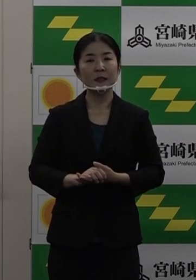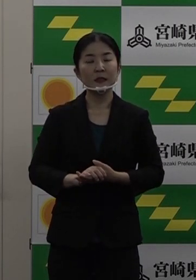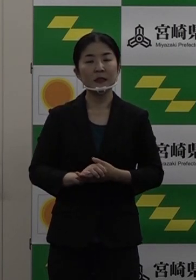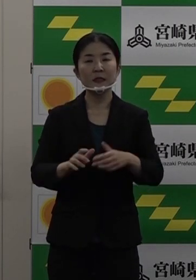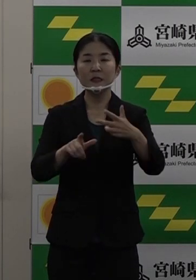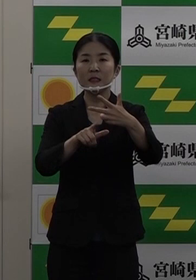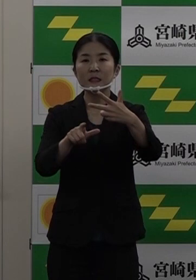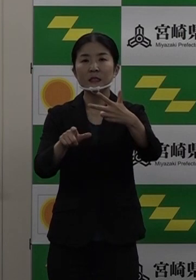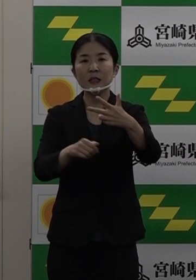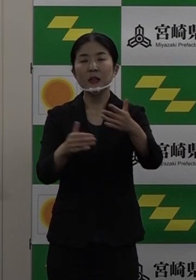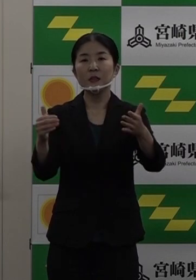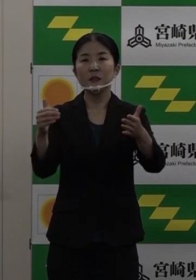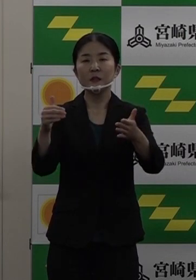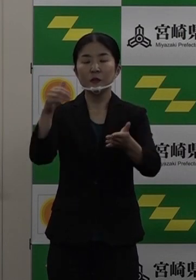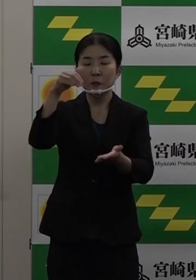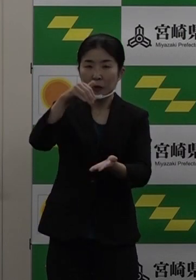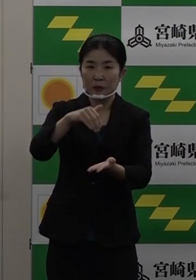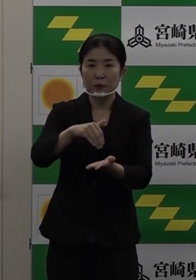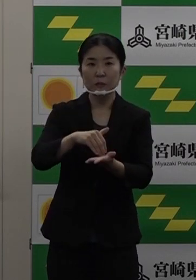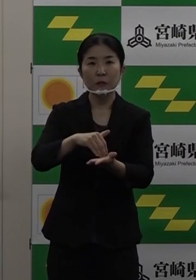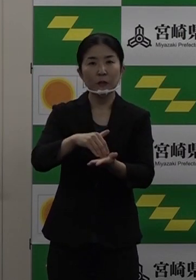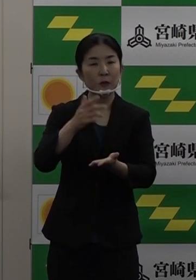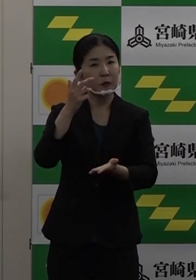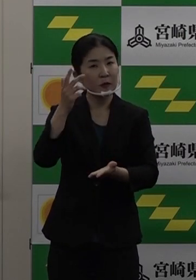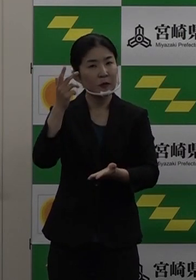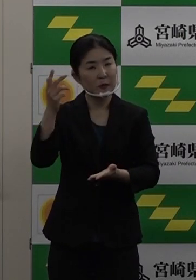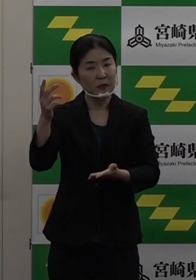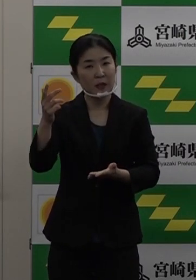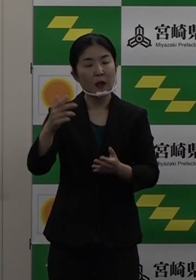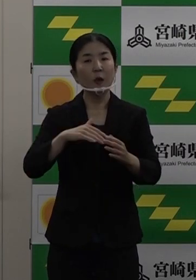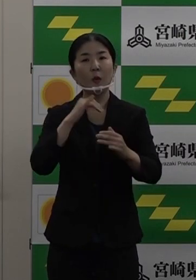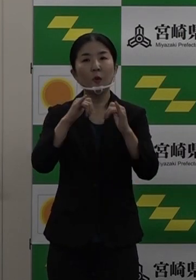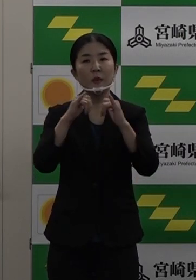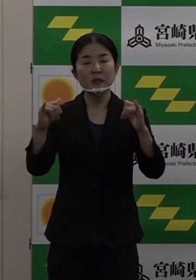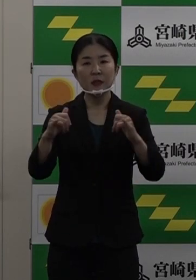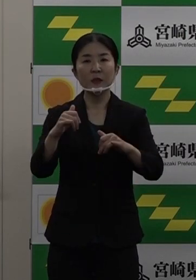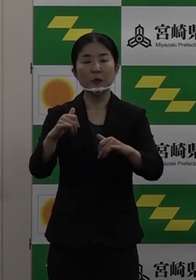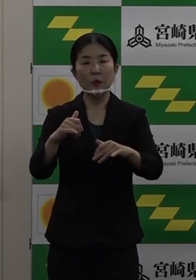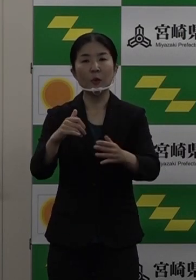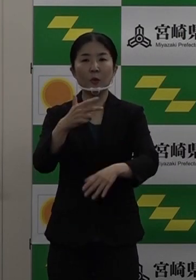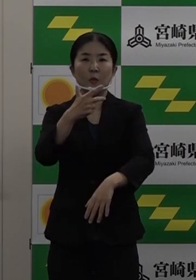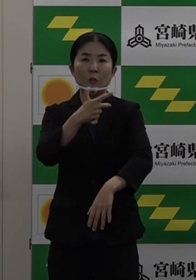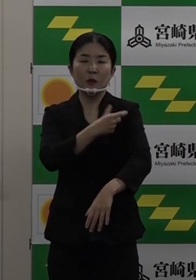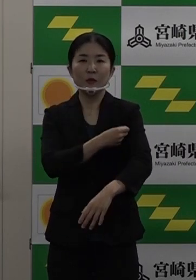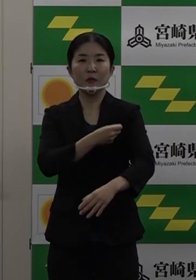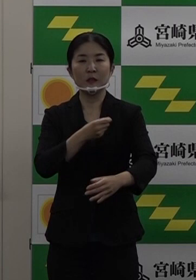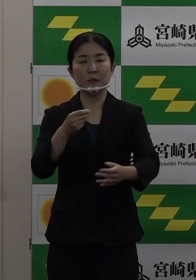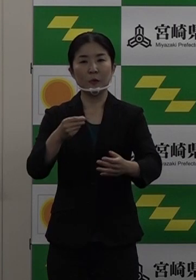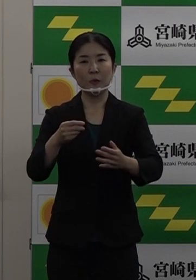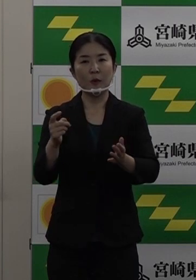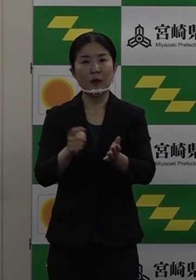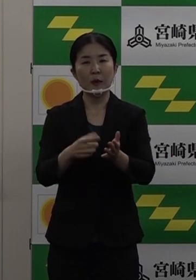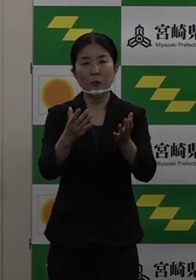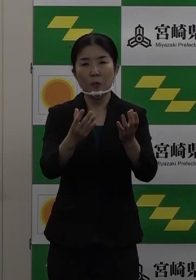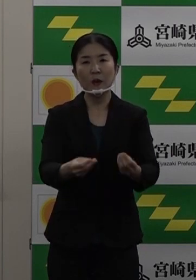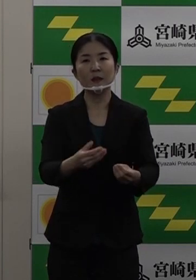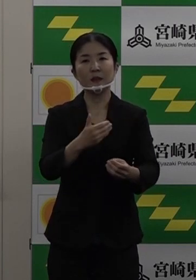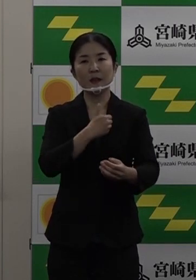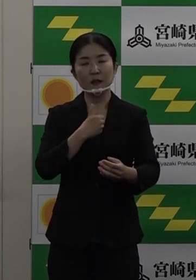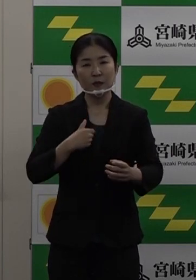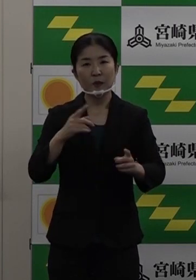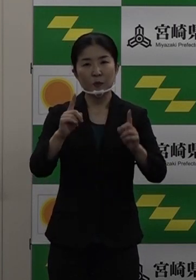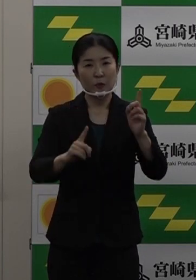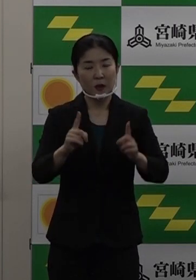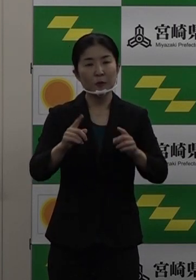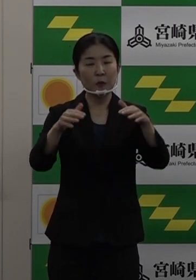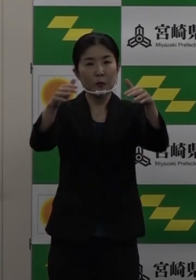7月末までを見据えた高齢者のワクチン接種をいかに加速化させるかということでの呼びかけであります